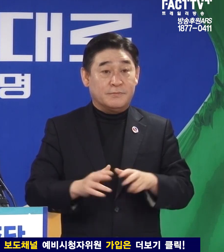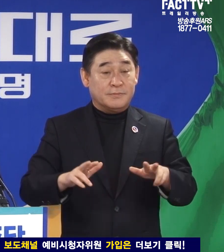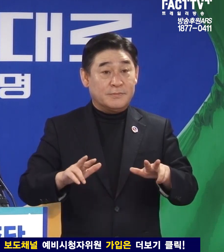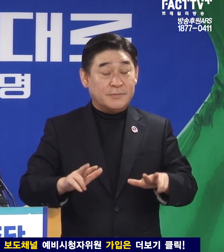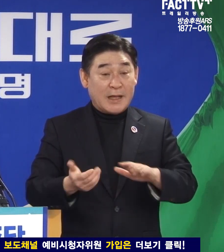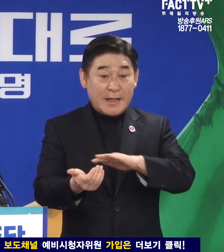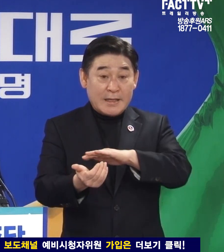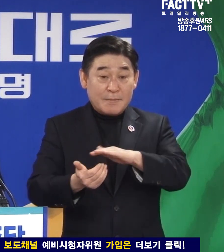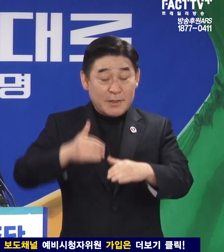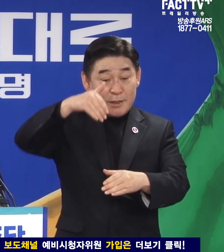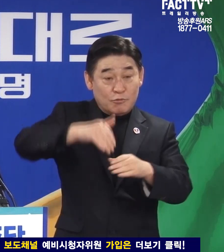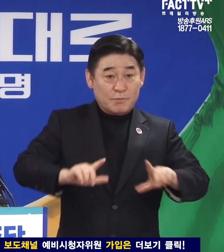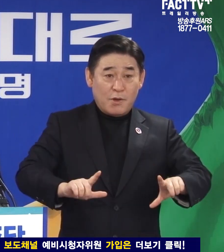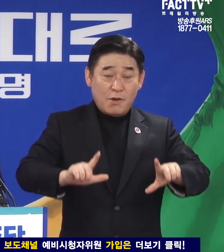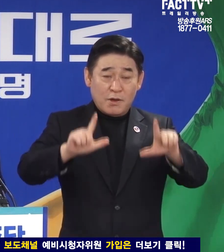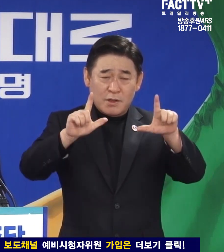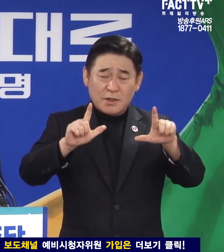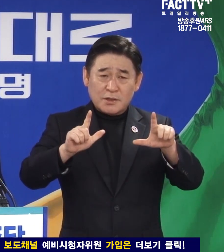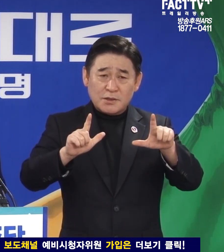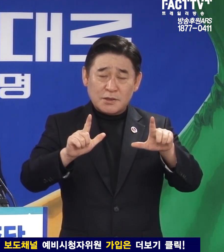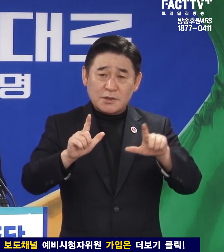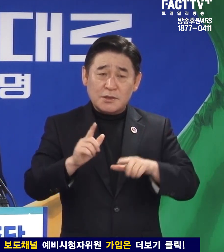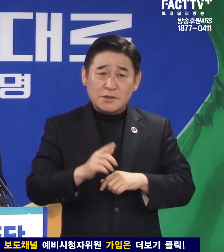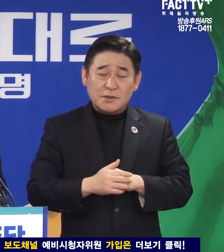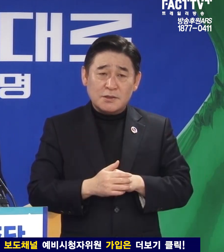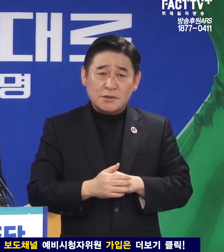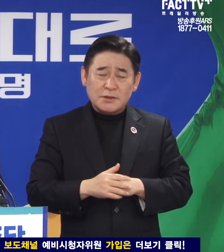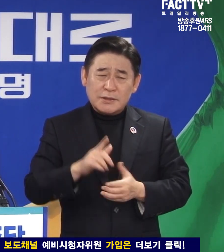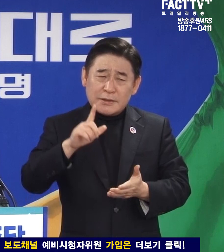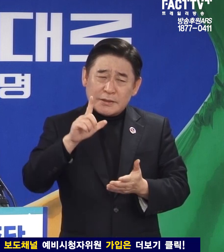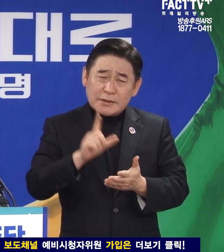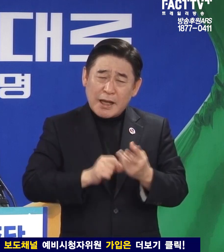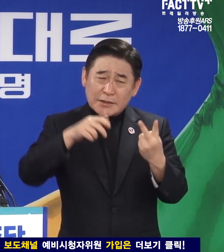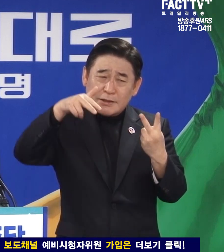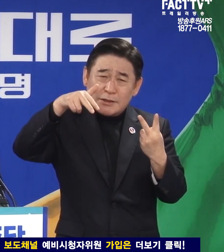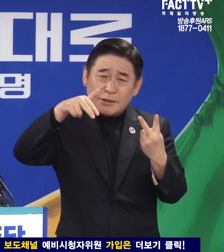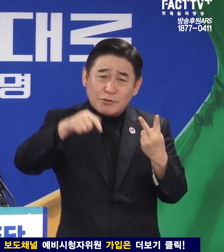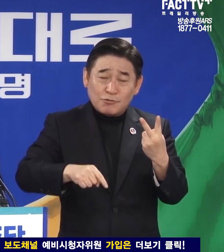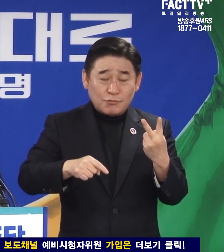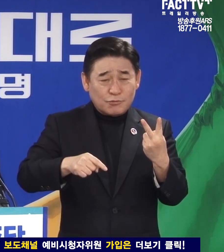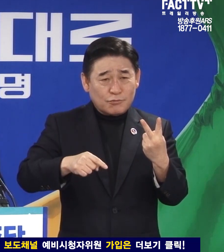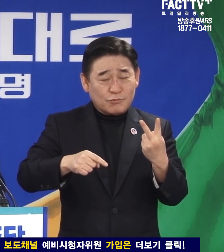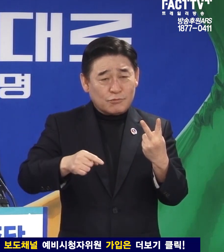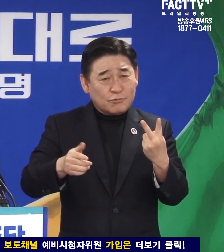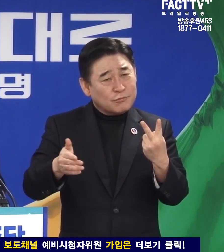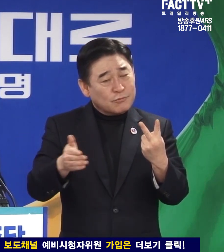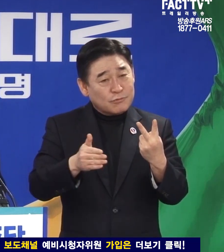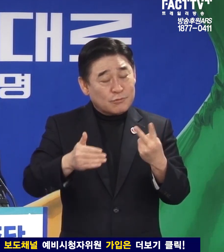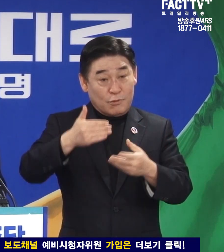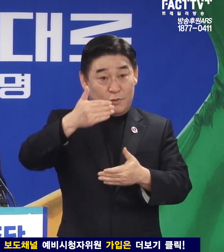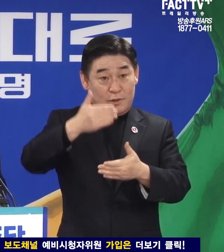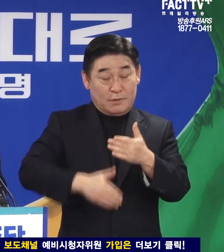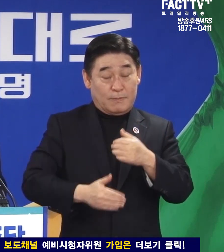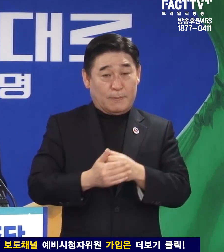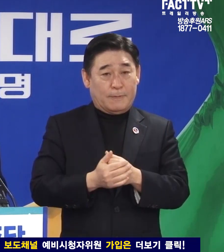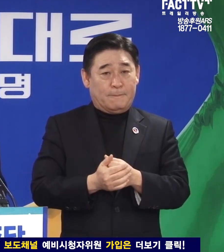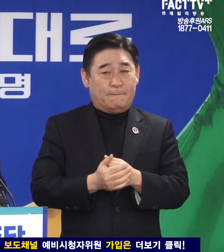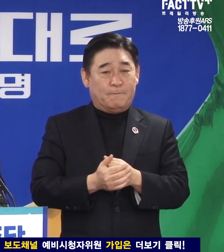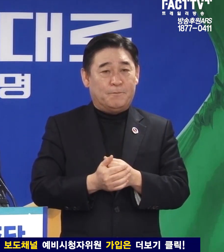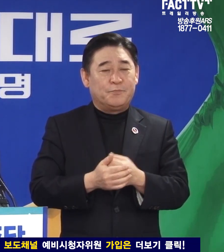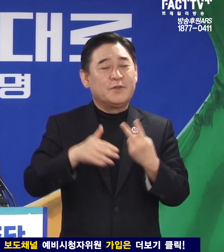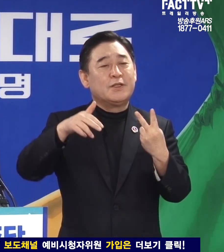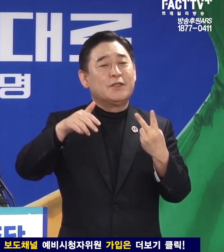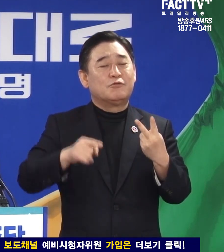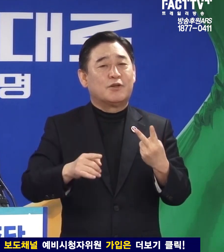사전 투표일까지 이제 월요일부터 따지면 사전 투표일까지 약 2주일 정도가 남습니다. 아마 이 2주일이 이